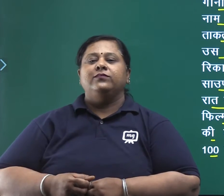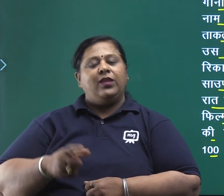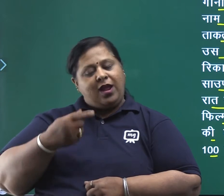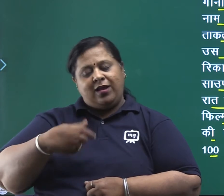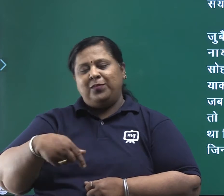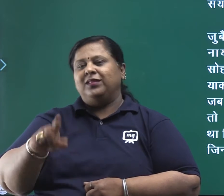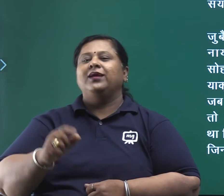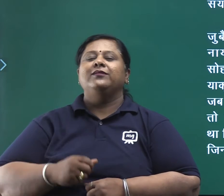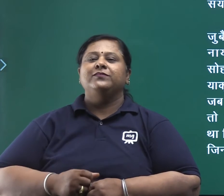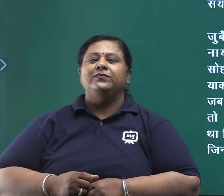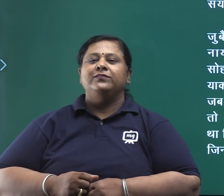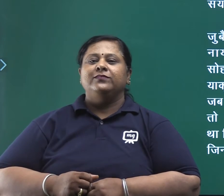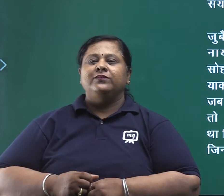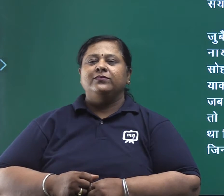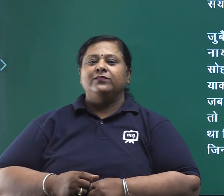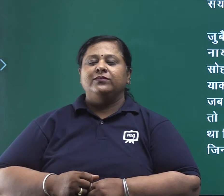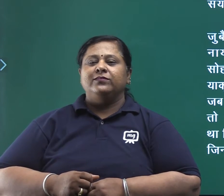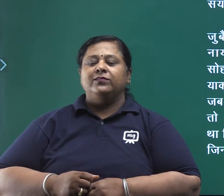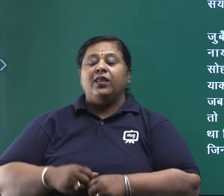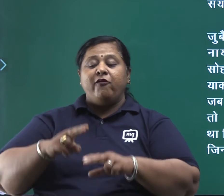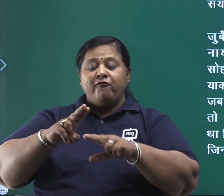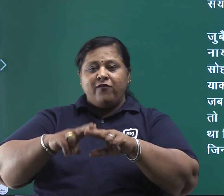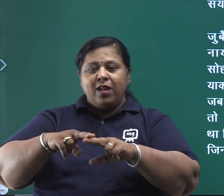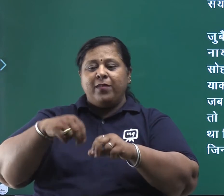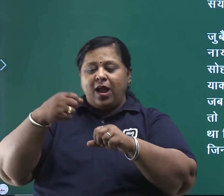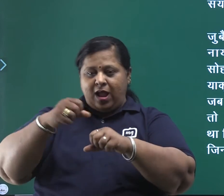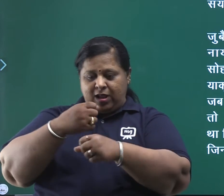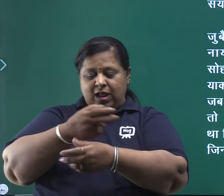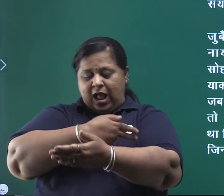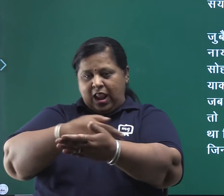आगे बढ़ते हैं। फिल्म आलम आरा में